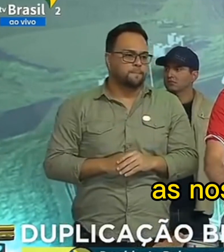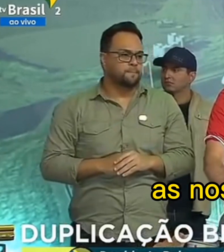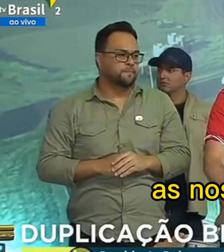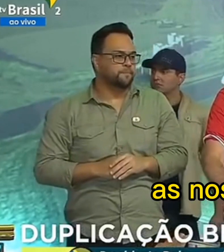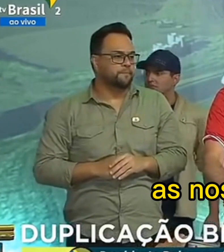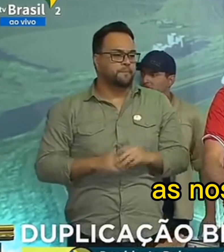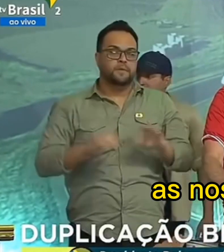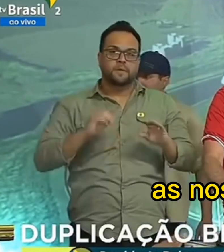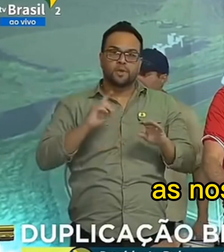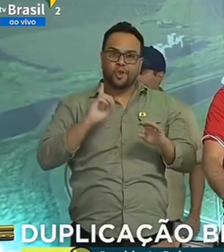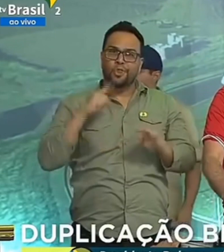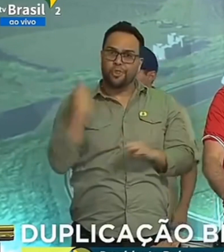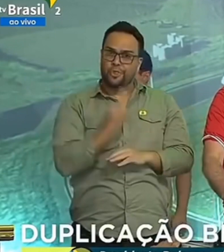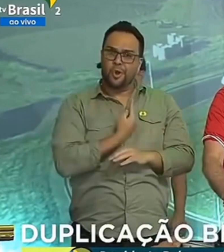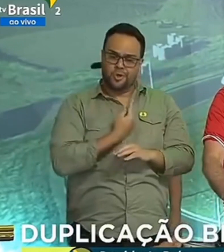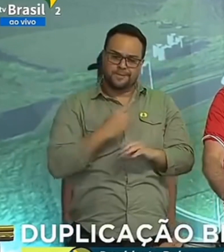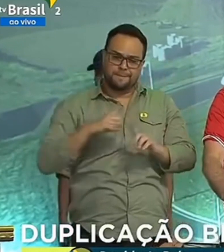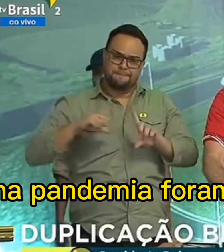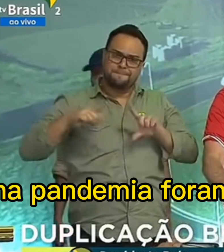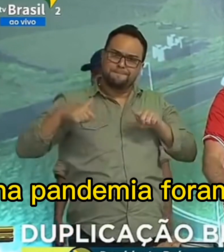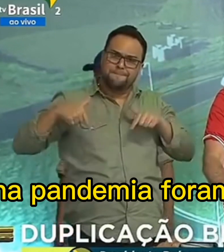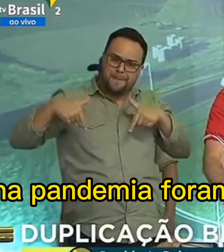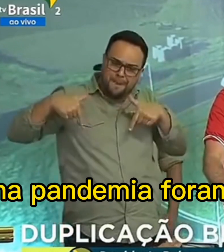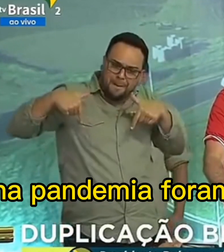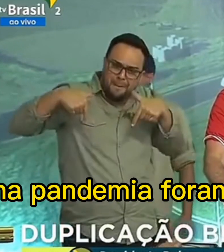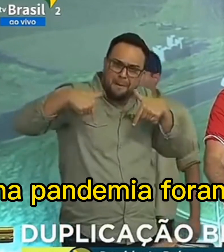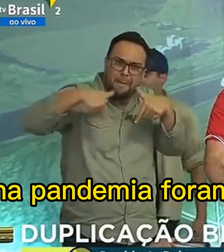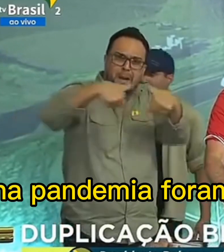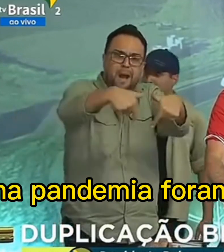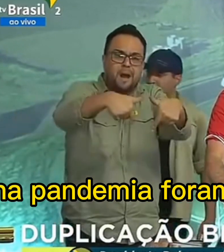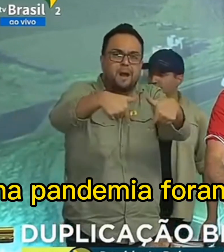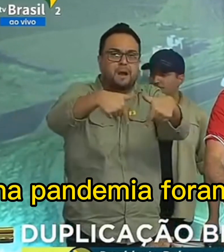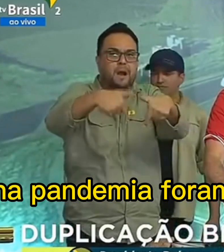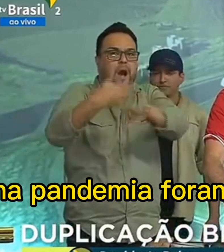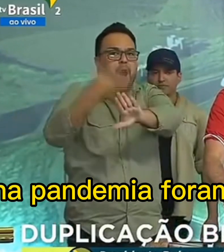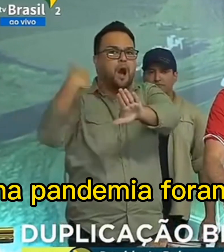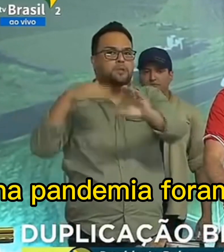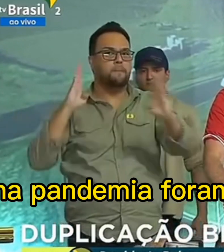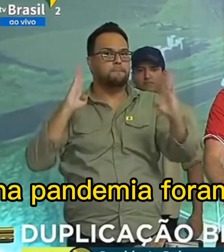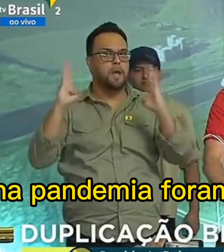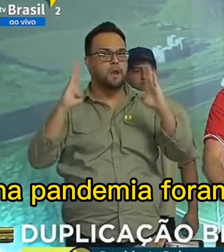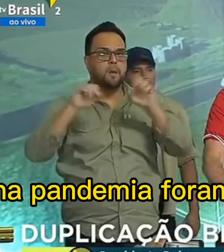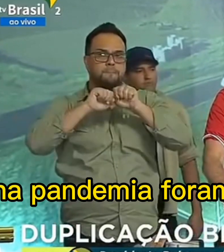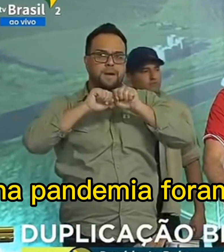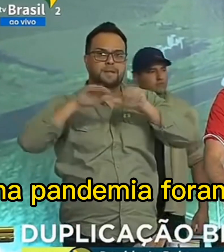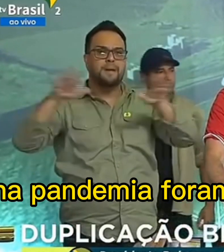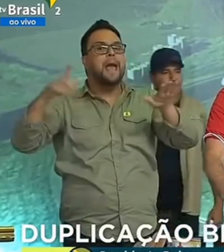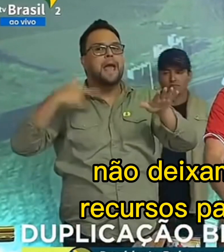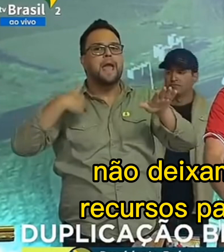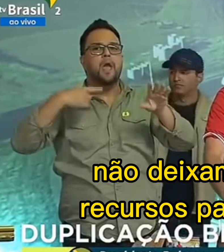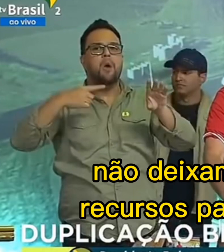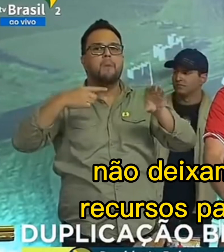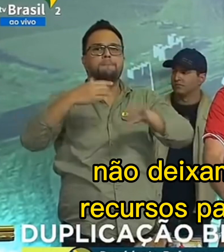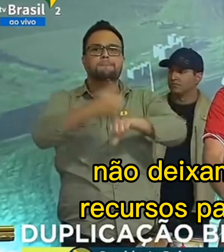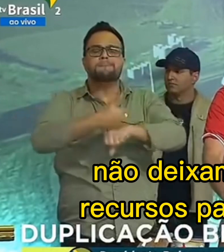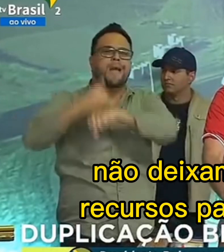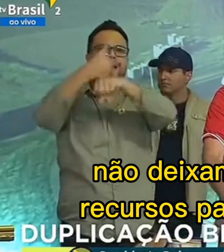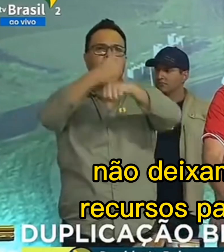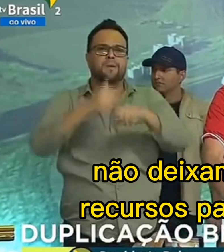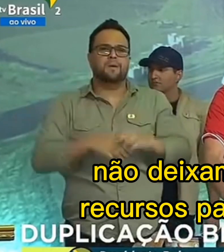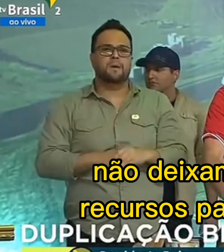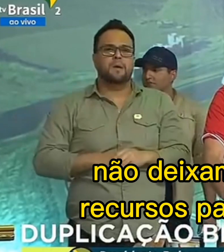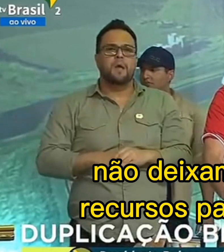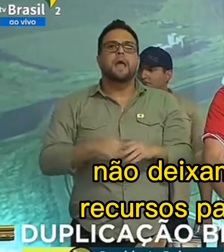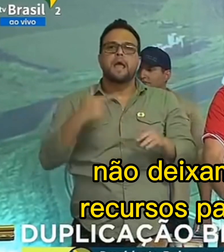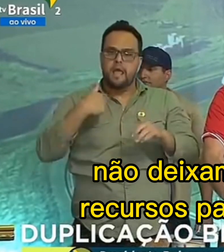As nossas ações na pandemia foram as melhores possíveis. Não deixamos